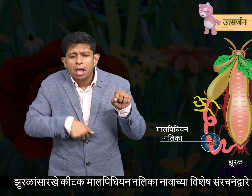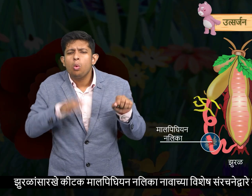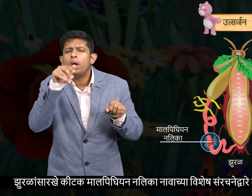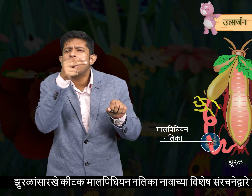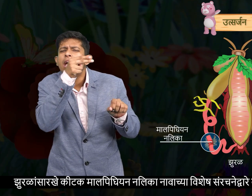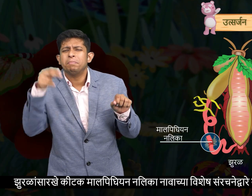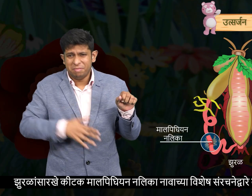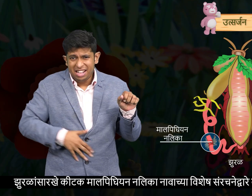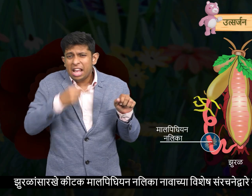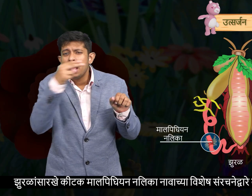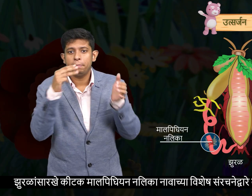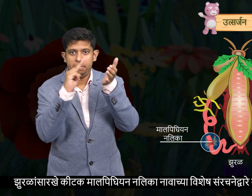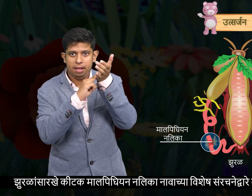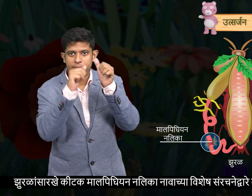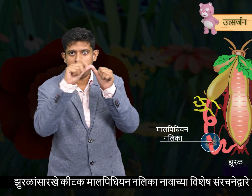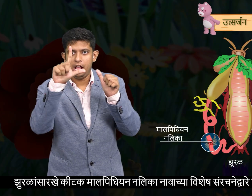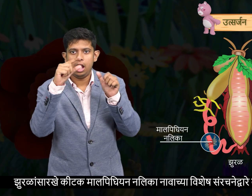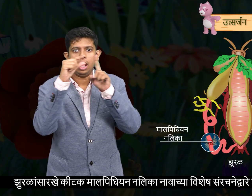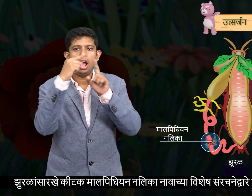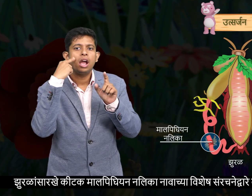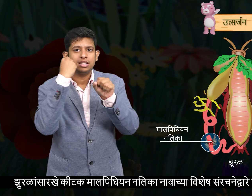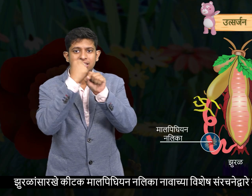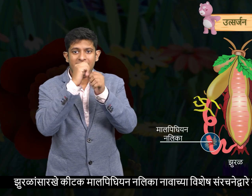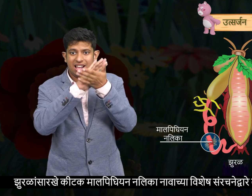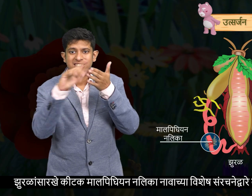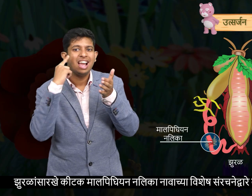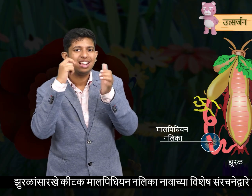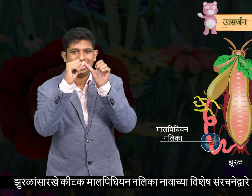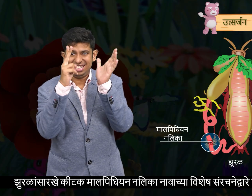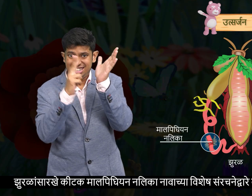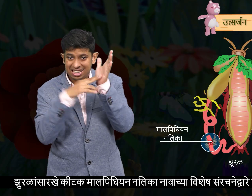संरचनेद्वारे कचरा उत्सर्जित करतात.